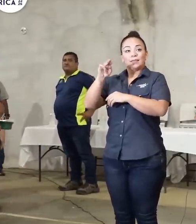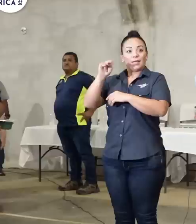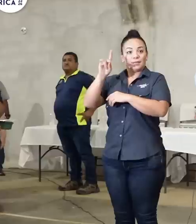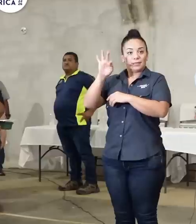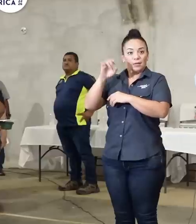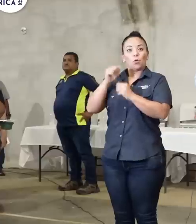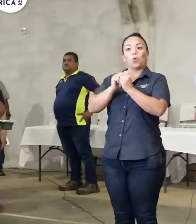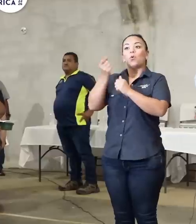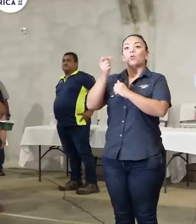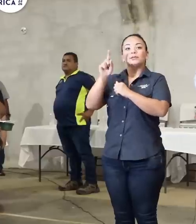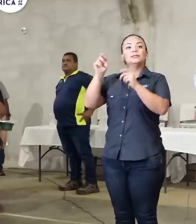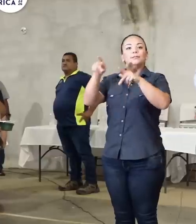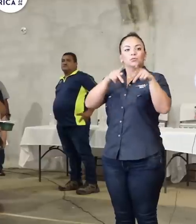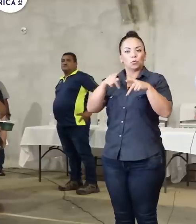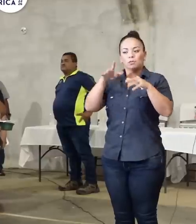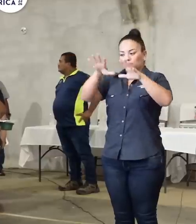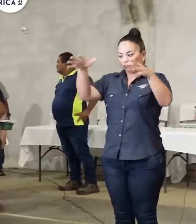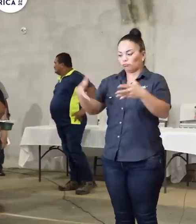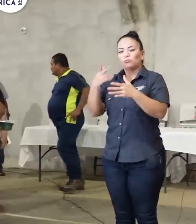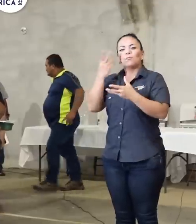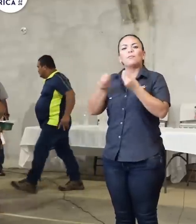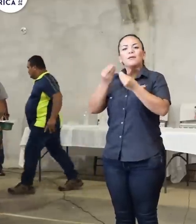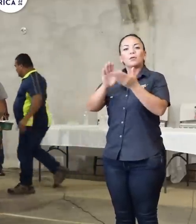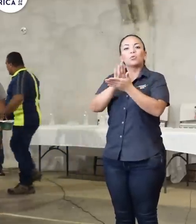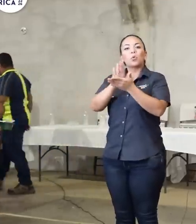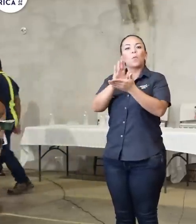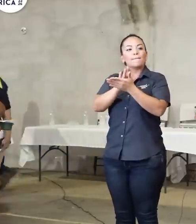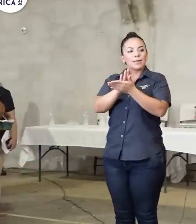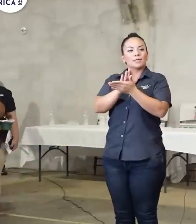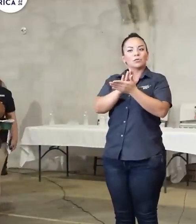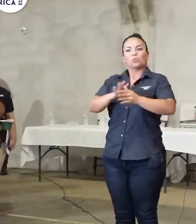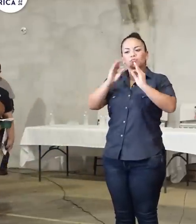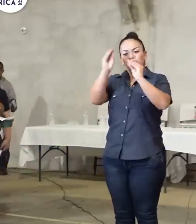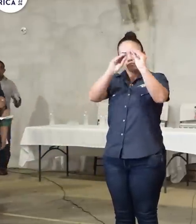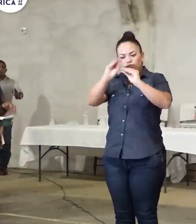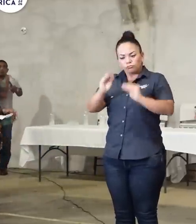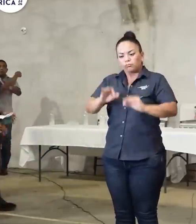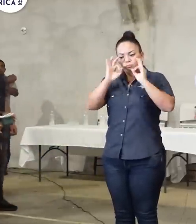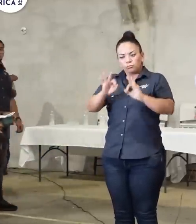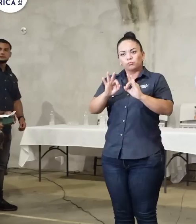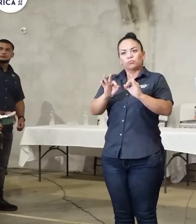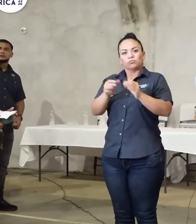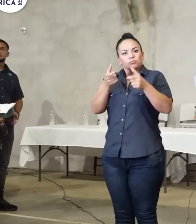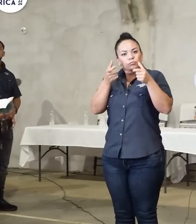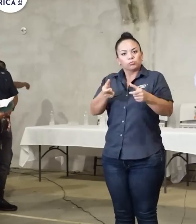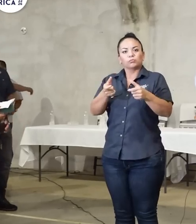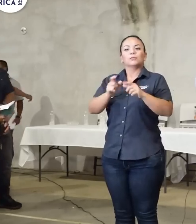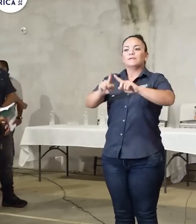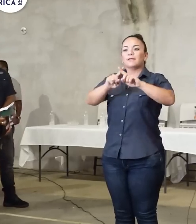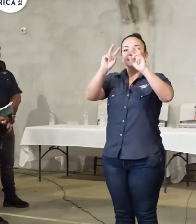personas para ver una matriz muy nutrida y gruesa de